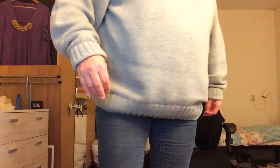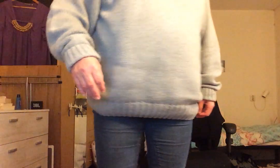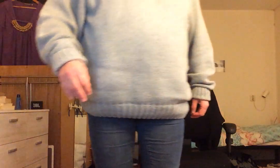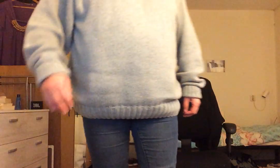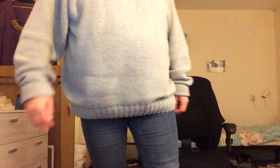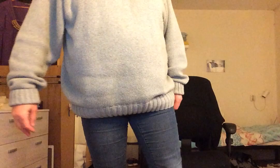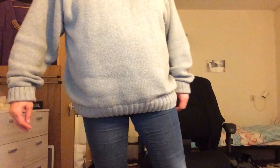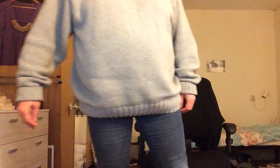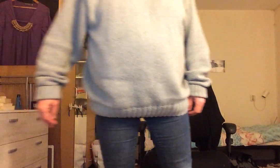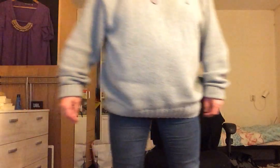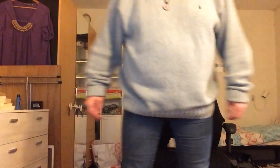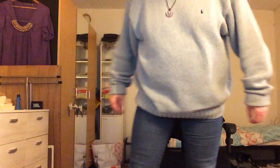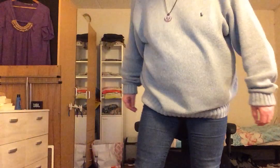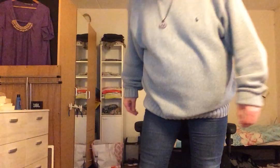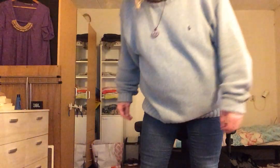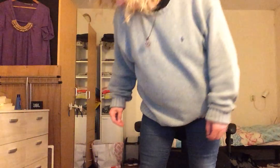coding ingredients.